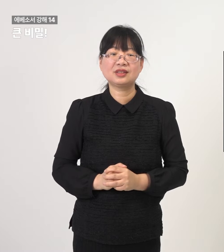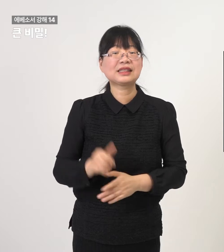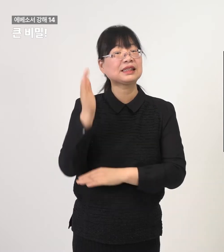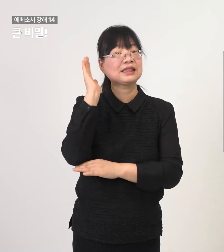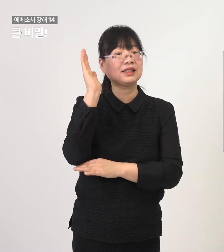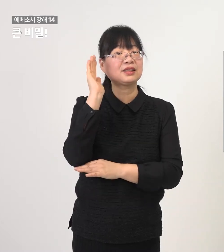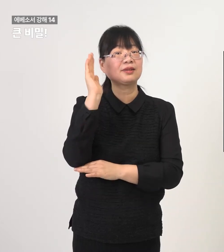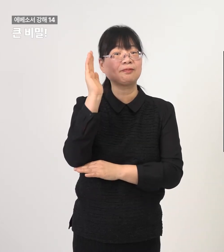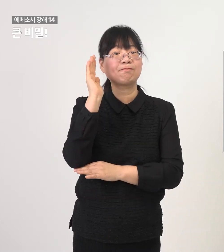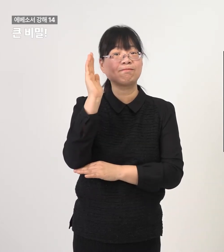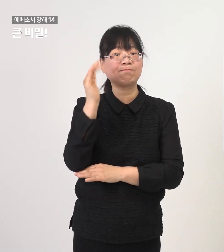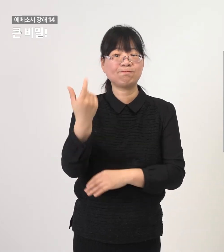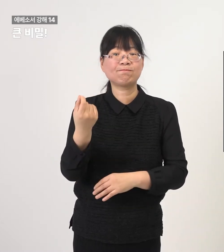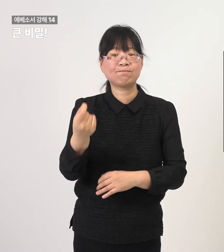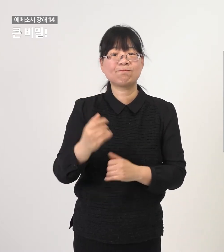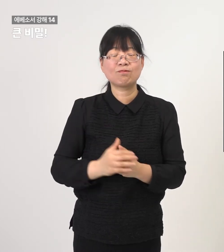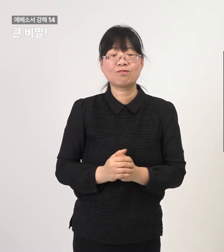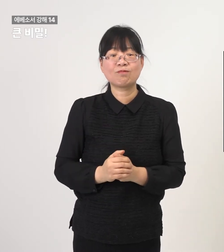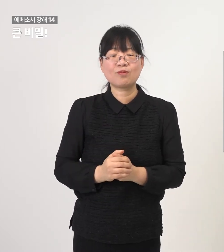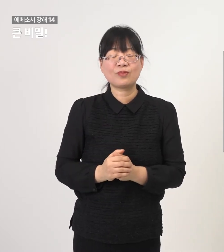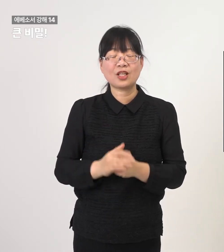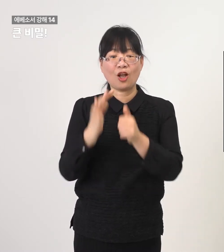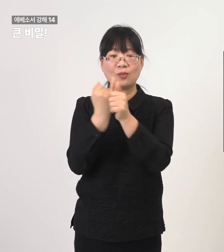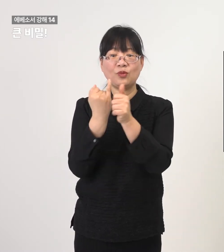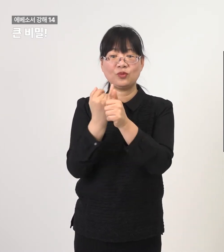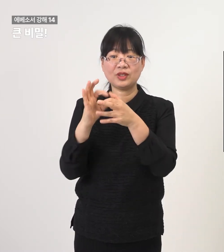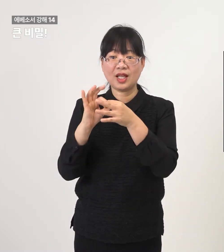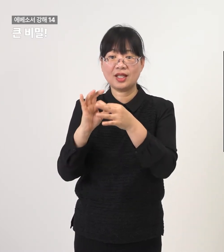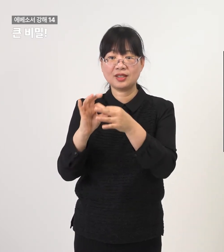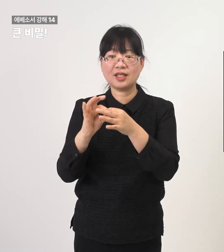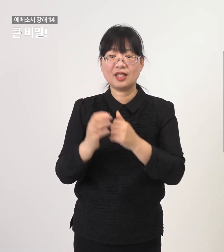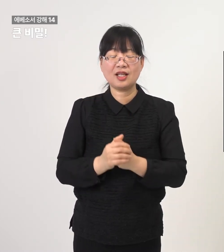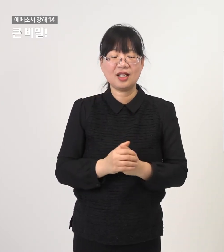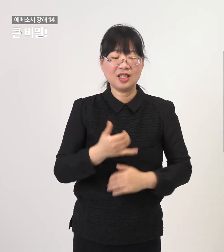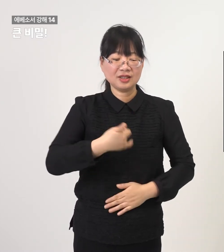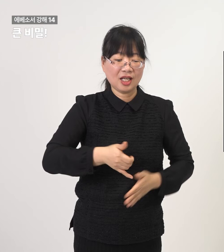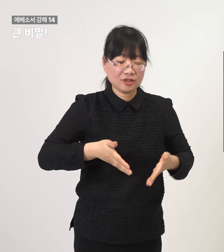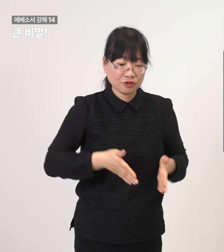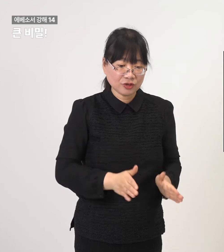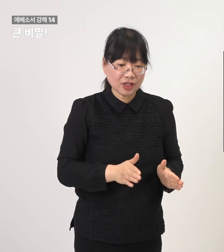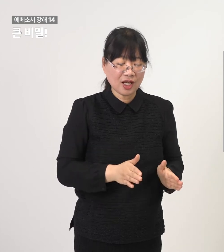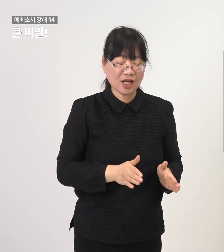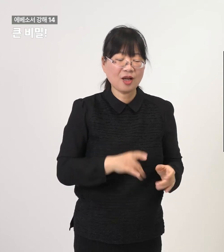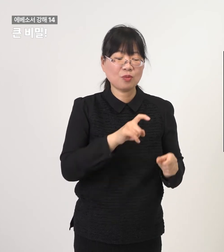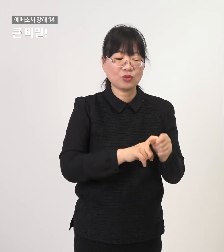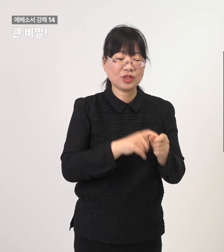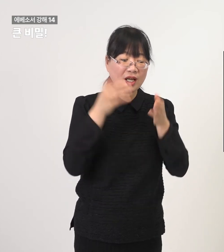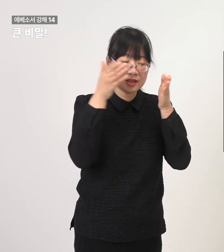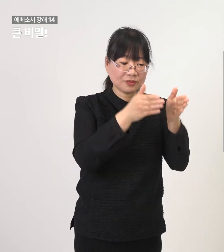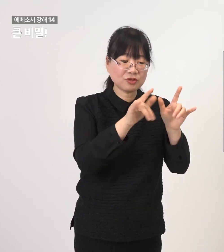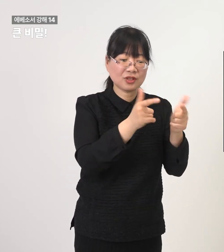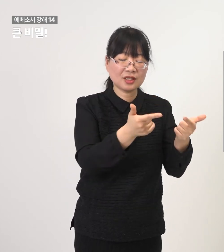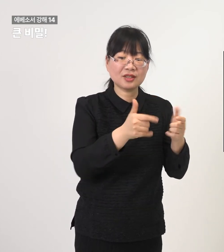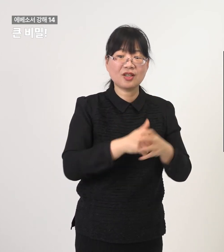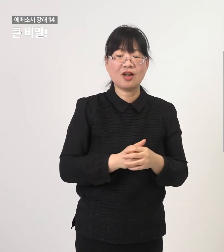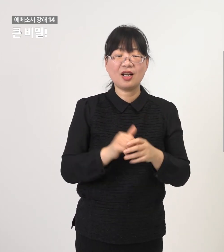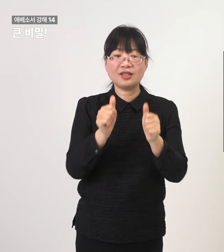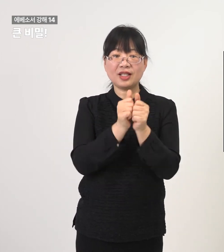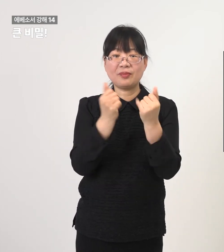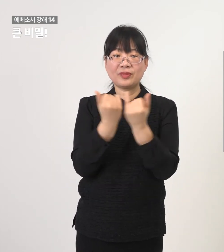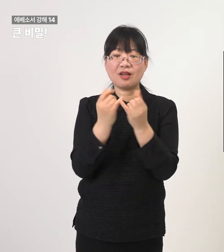이야기 장치예요. 그러니까 부부관계는 자녀 출산에만 목적이 있는 것도 아니고